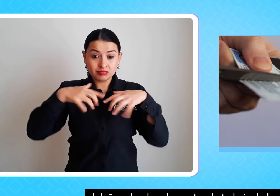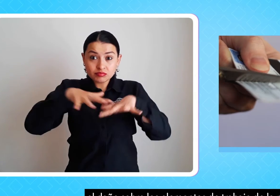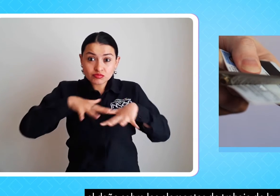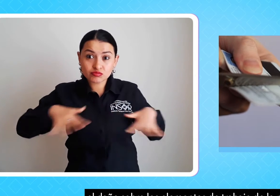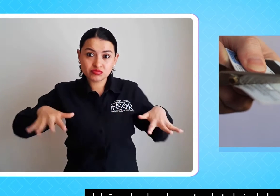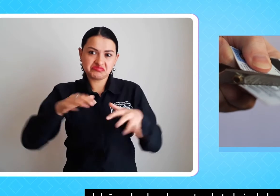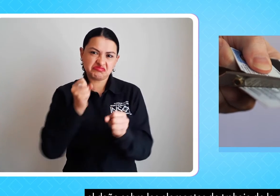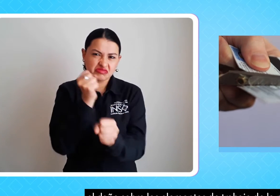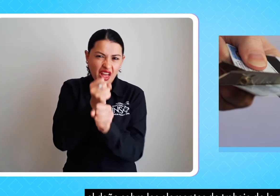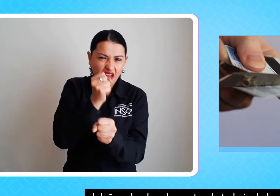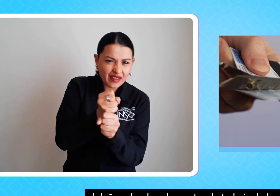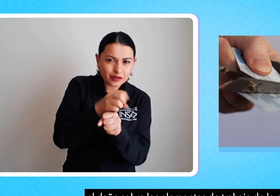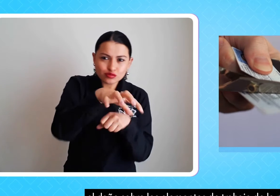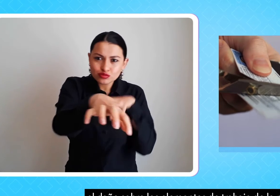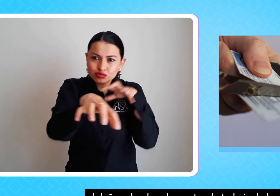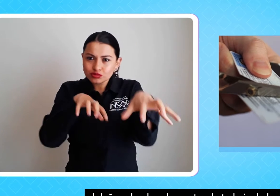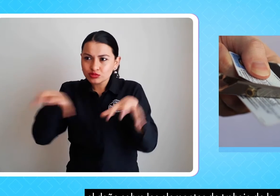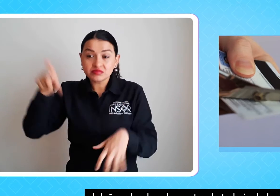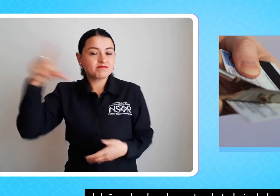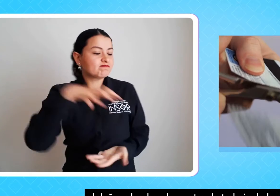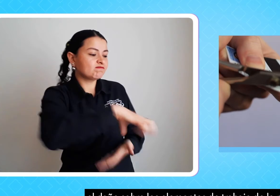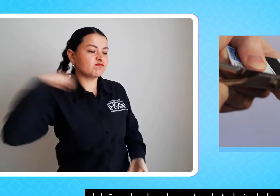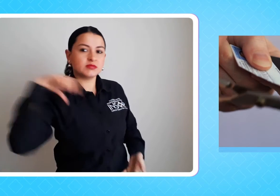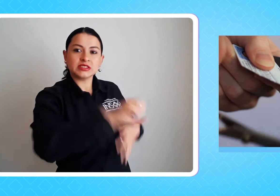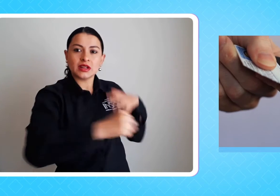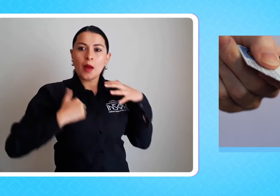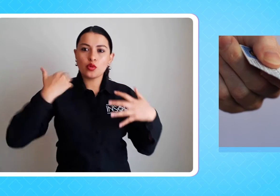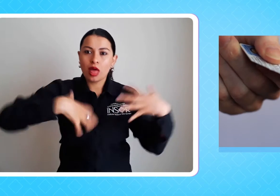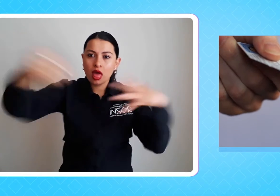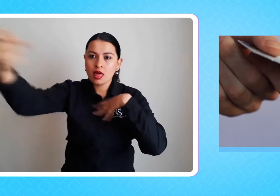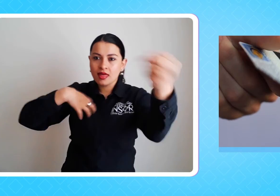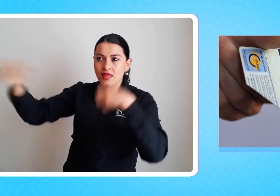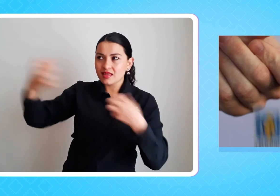El daño sobre los elementos de trabajo de la mujer.